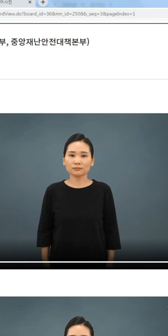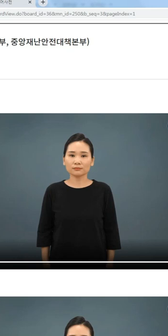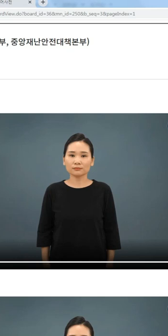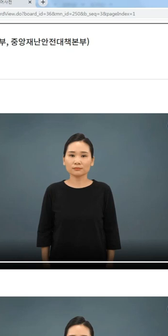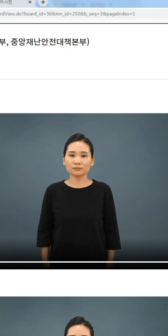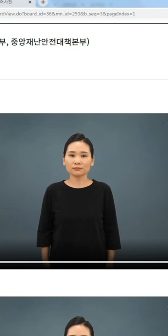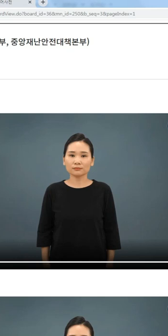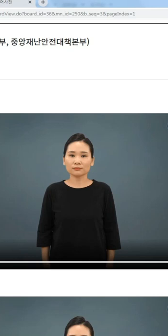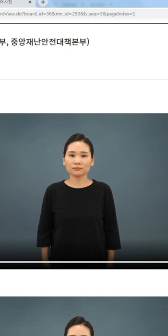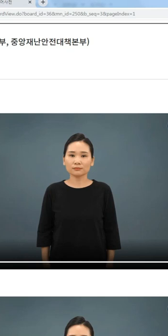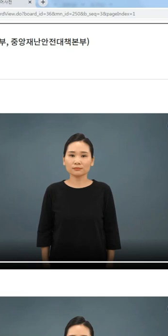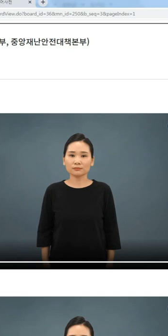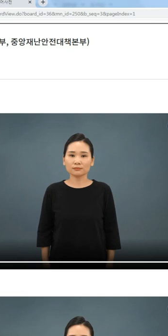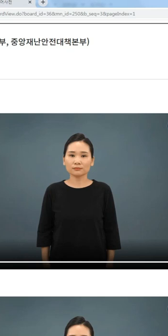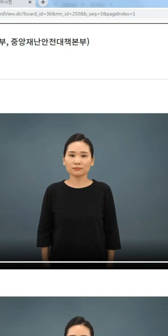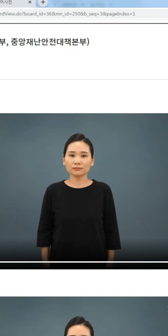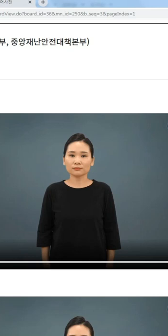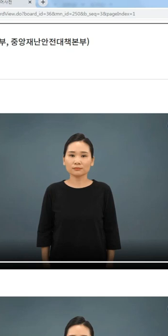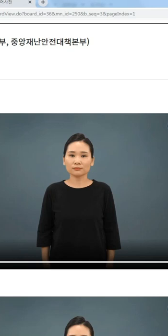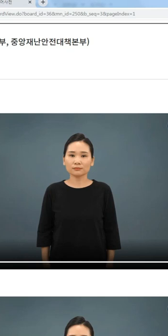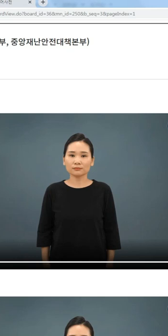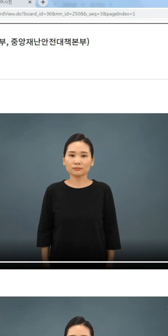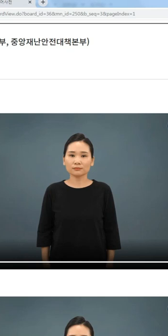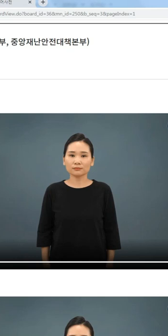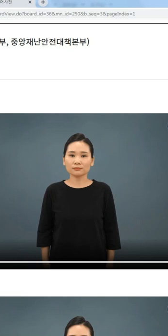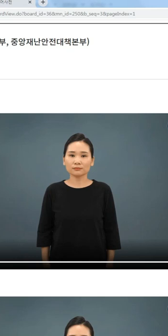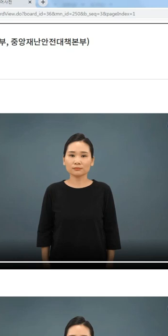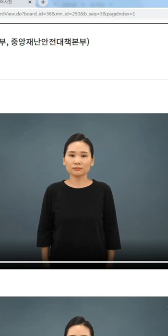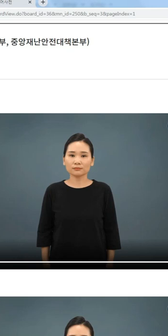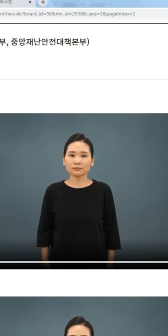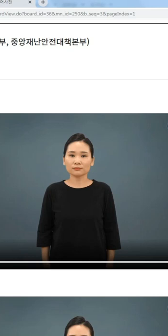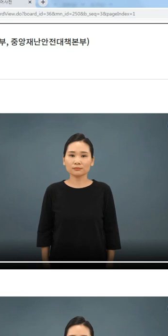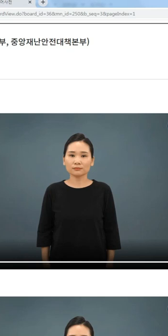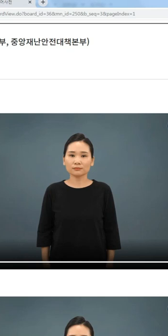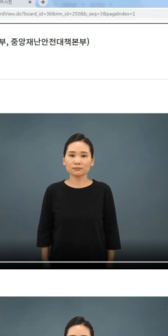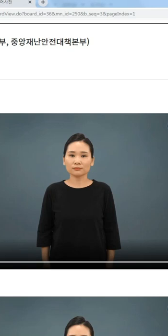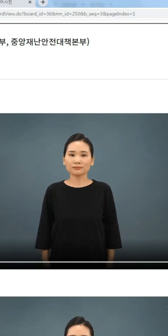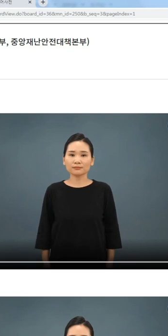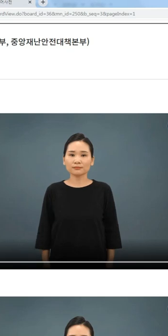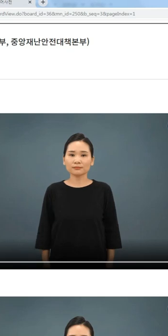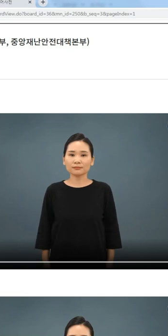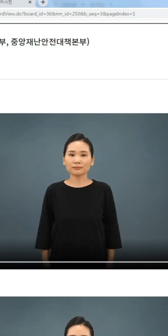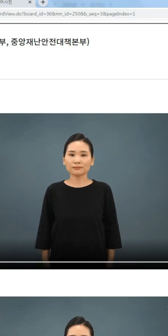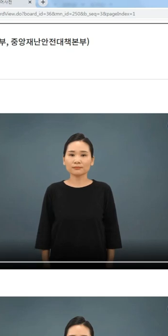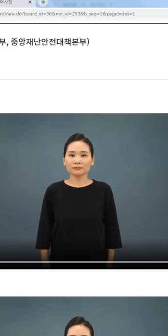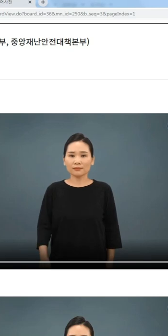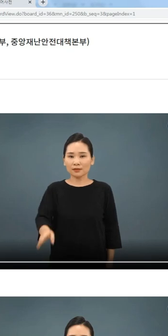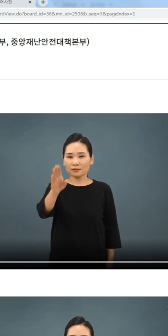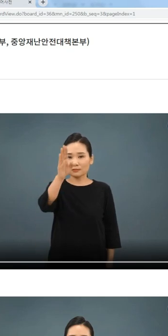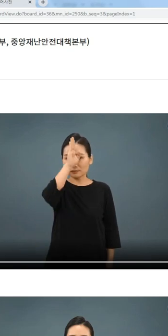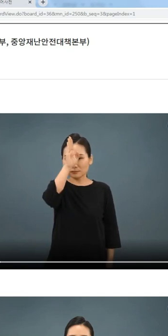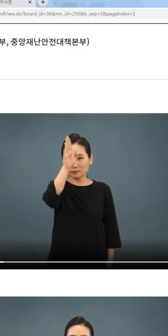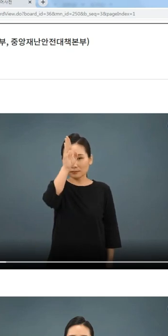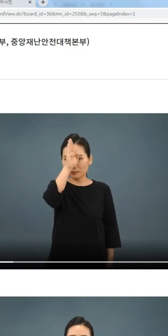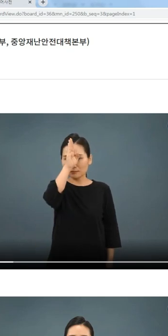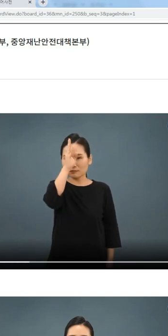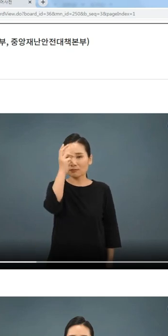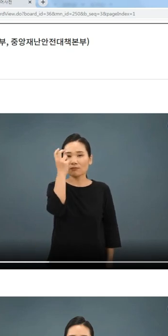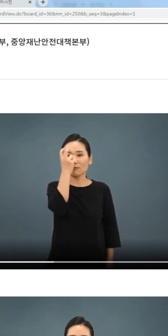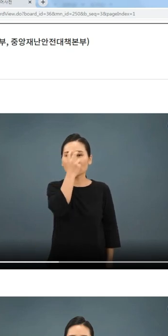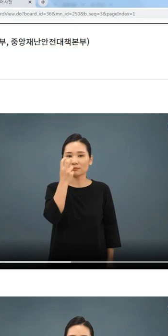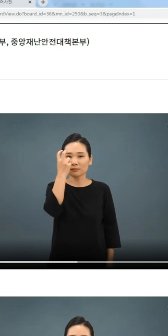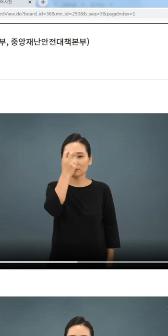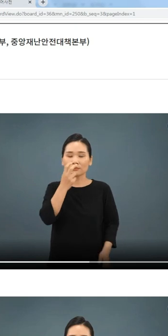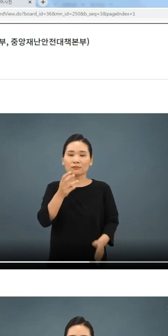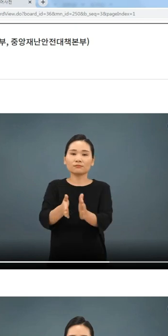그렇게까지 하기는 그죠? 농민들도 그렇게까지 이거는 손을 안 보고 그냥 이렇게 예. SK식이라고 하면 또